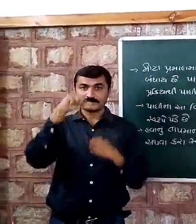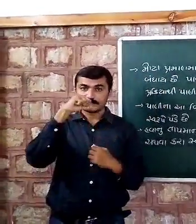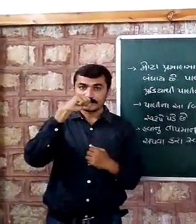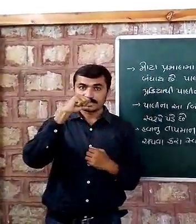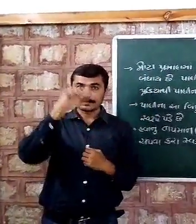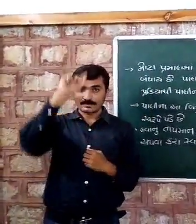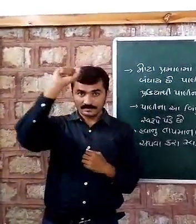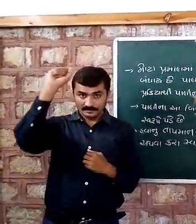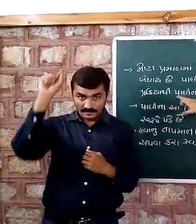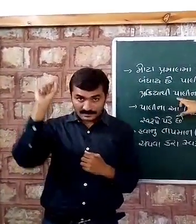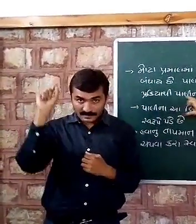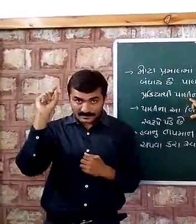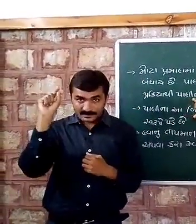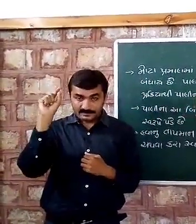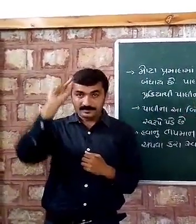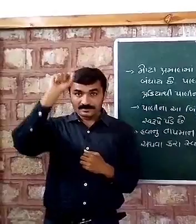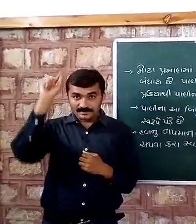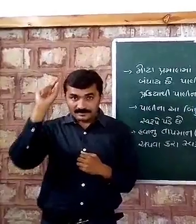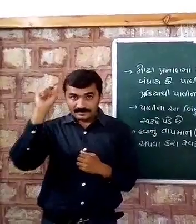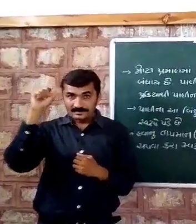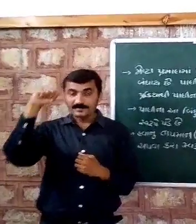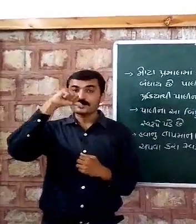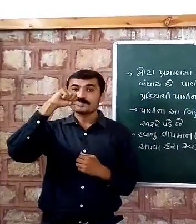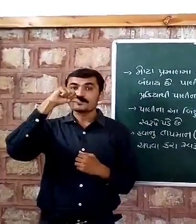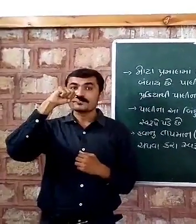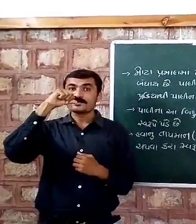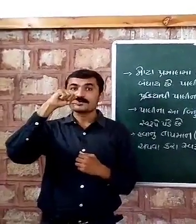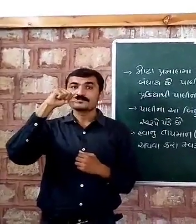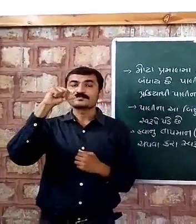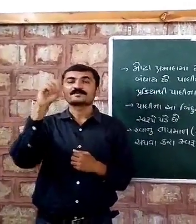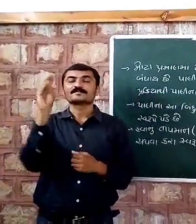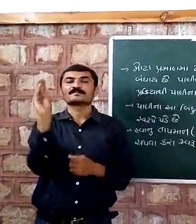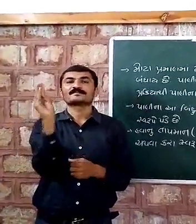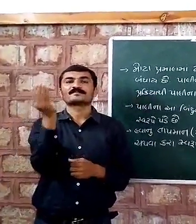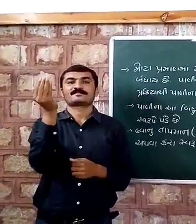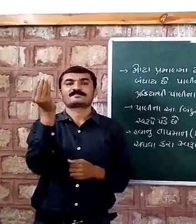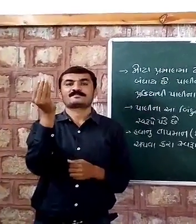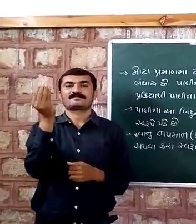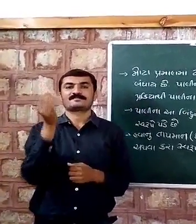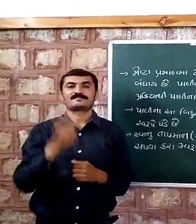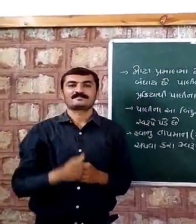બિંદુઓની સંઘનન પ્રક્રિયાથી પાણીના બિંદુઓ કદમાં વધે છે.